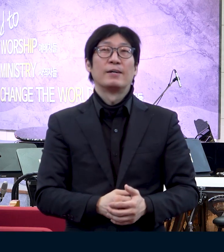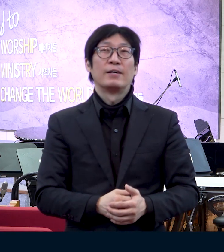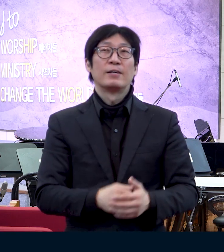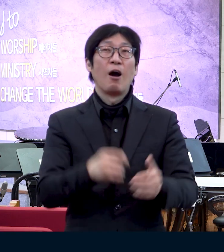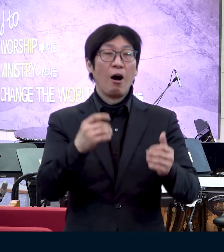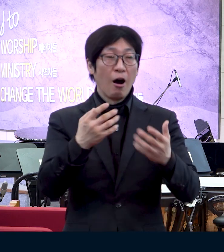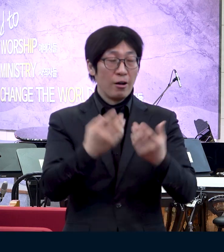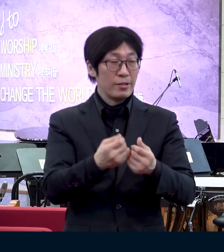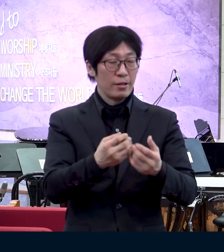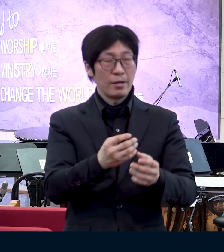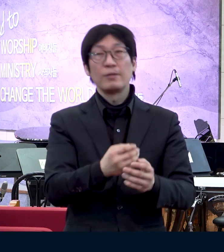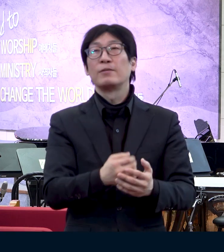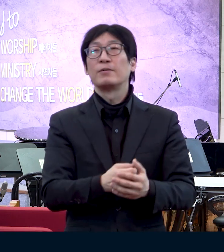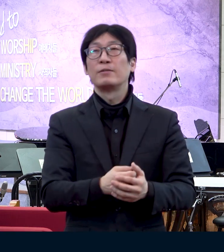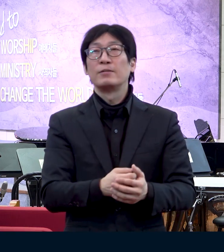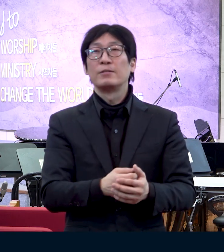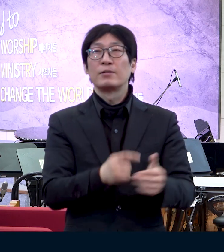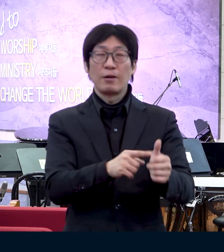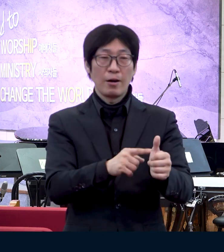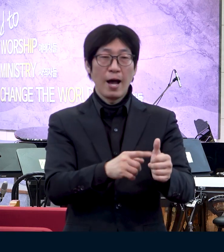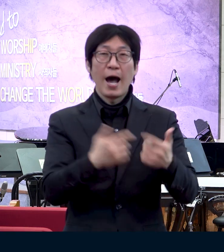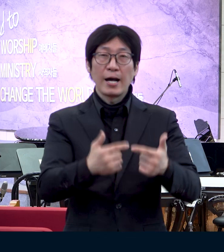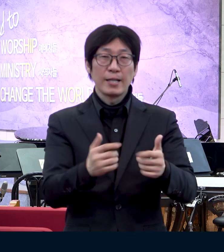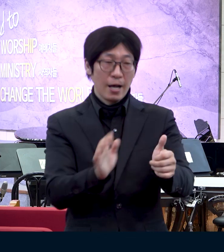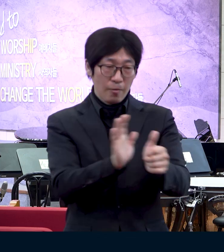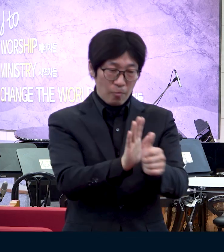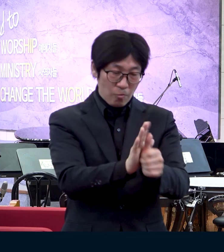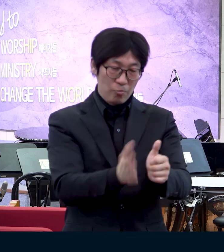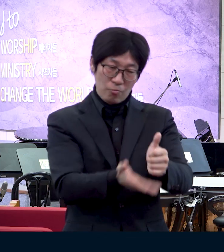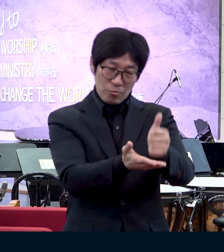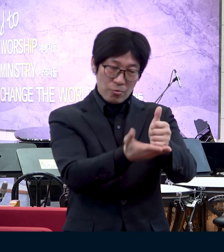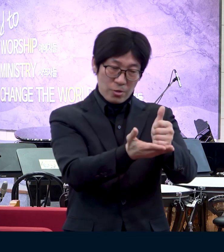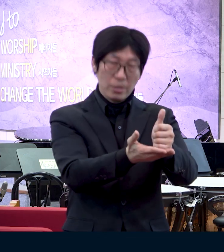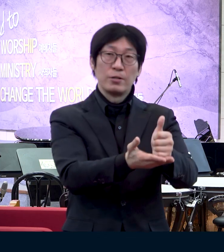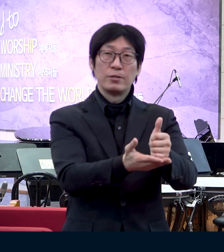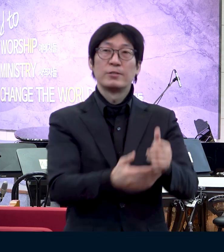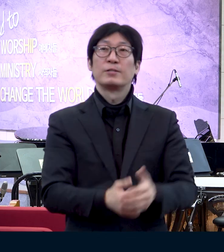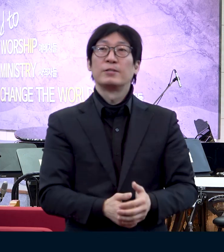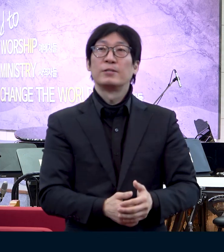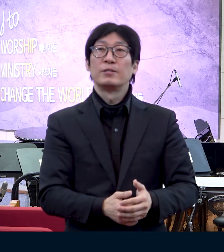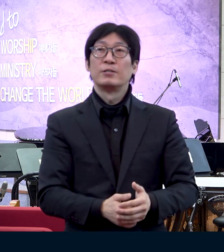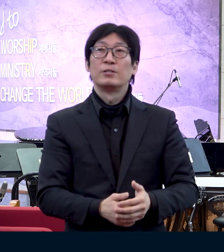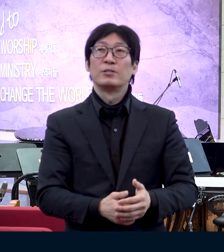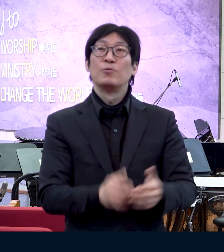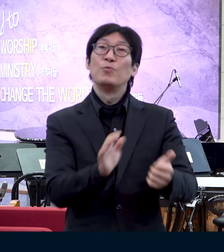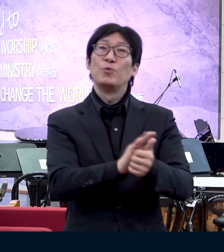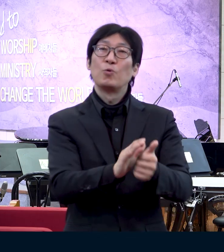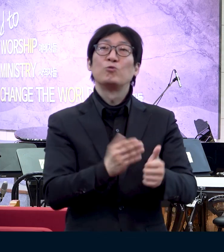그 어떤 것이든 간에 그를 향한 지지와 격려와 위로예요.